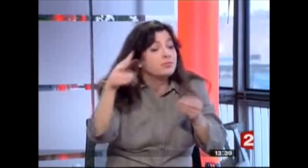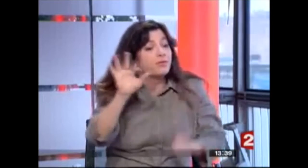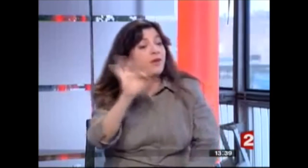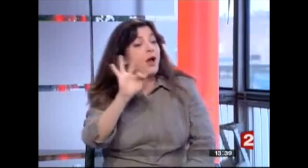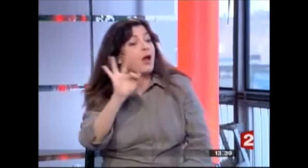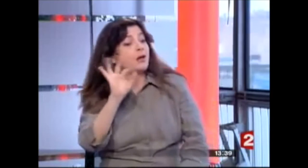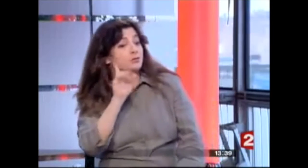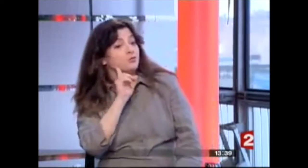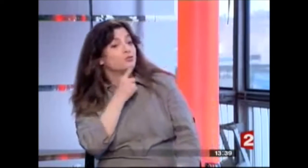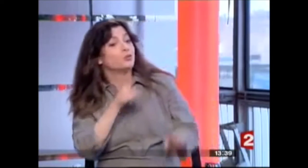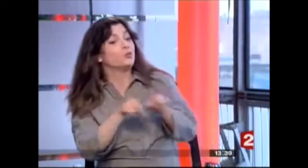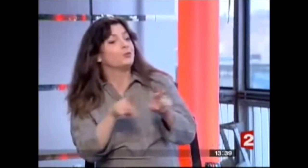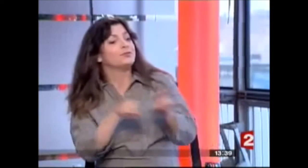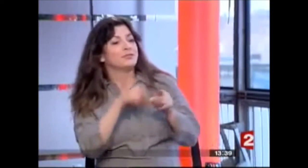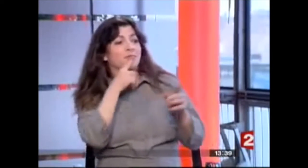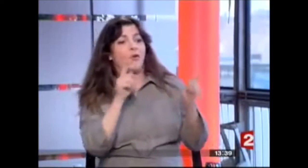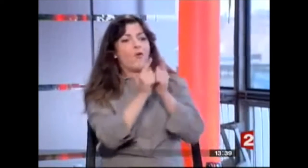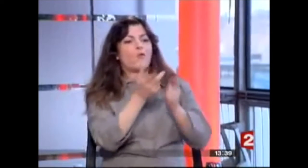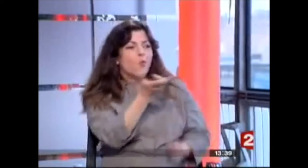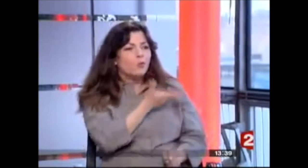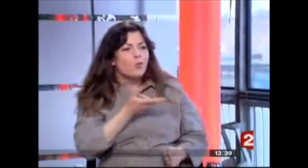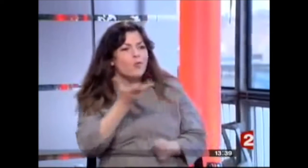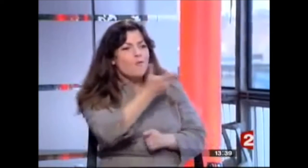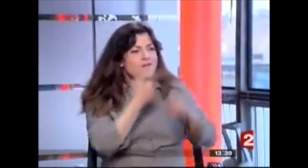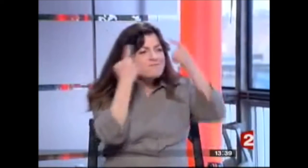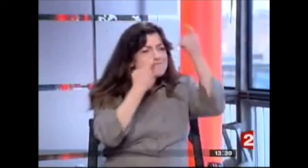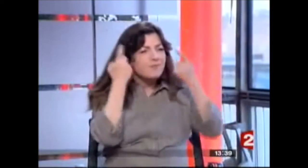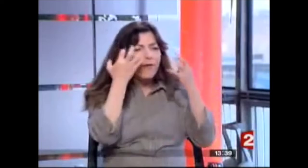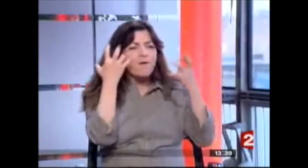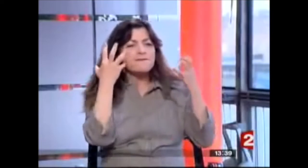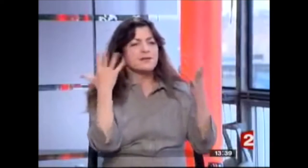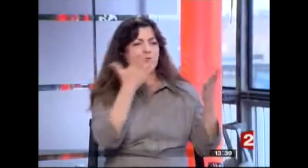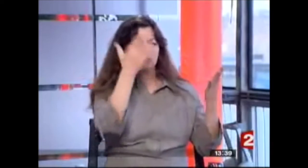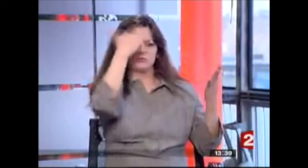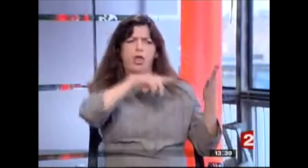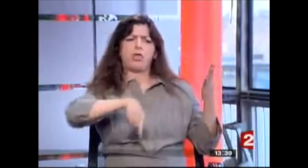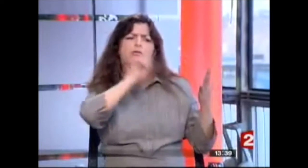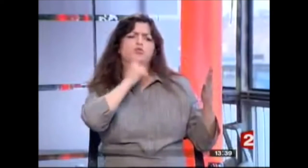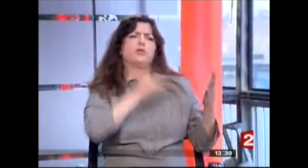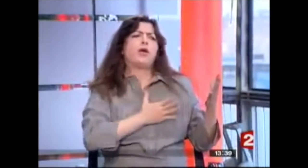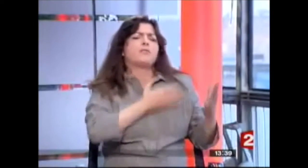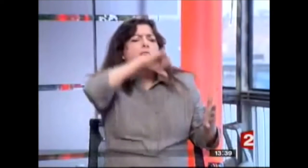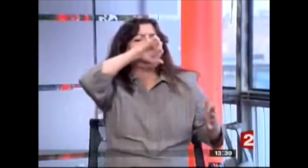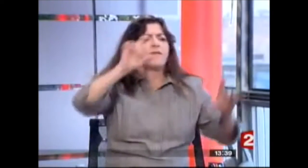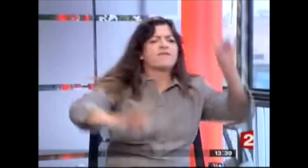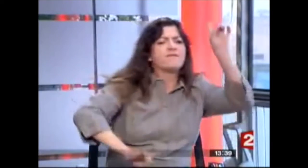bien sûr, et dont le frère était sourd. Et en fait, c'est une rencontre entre nous trois qui nous a amené à une réflexion, en sachant que les sourds aiment beaucoup faire